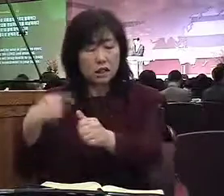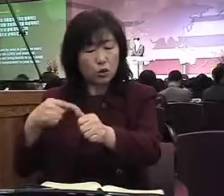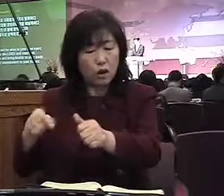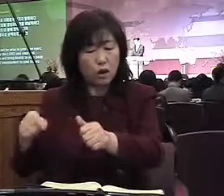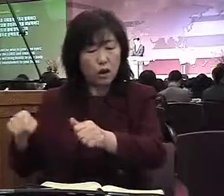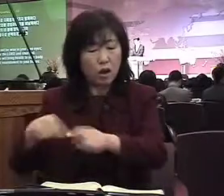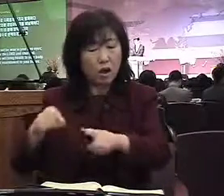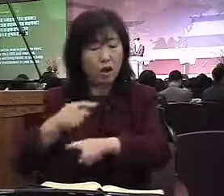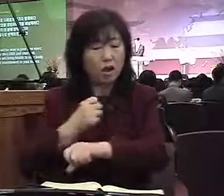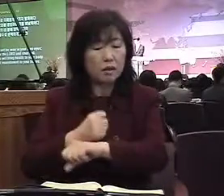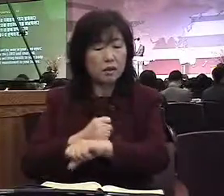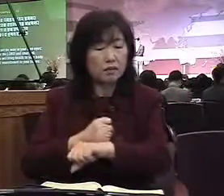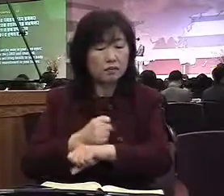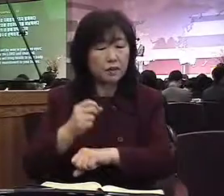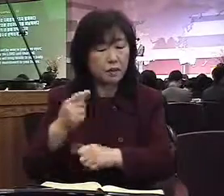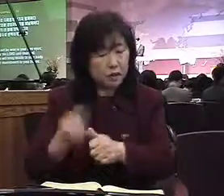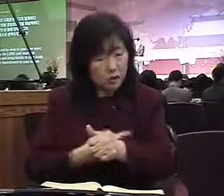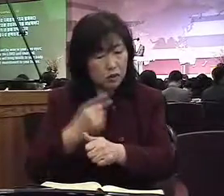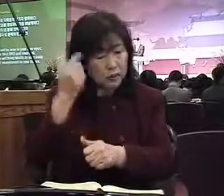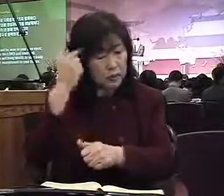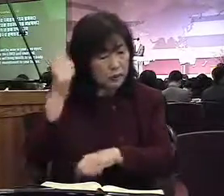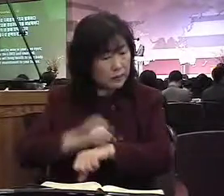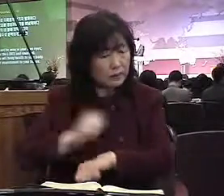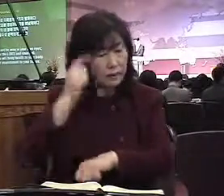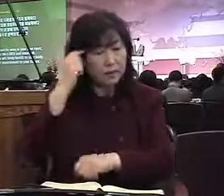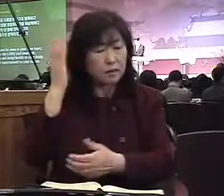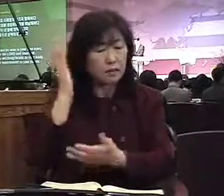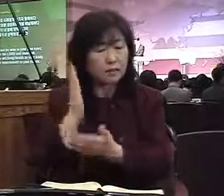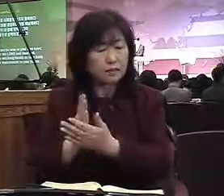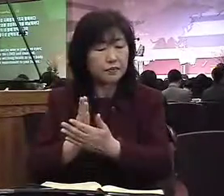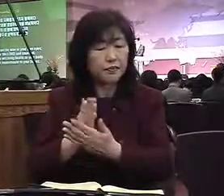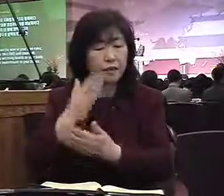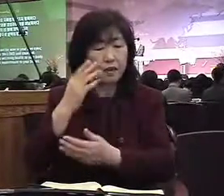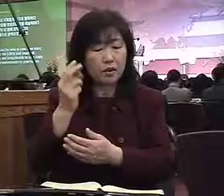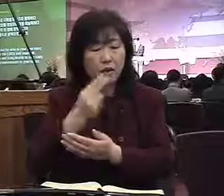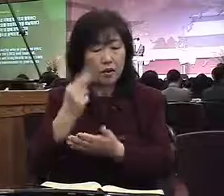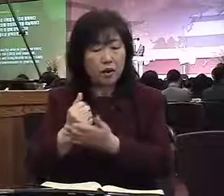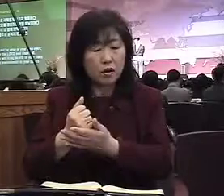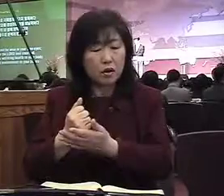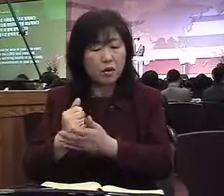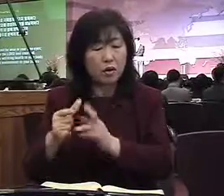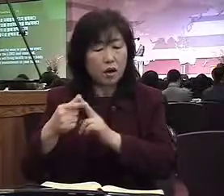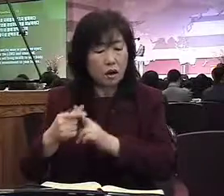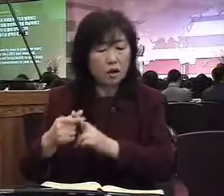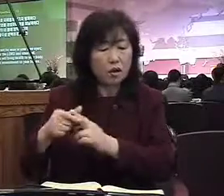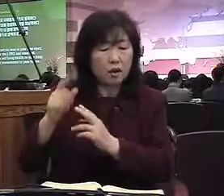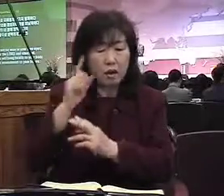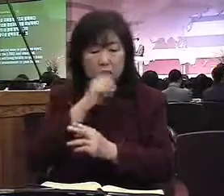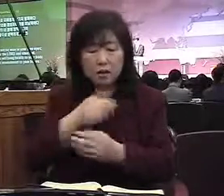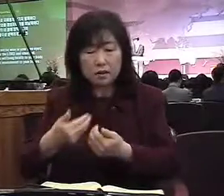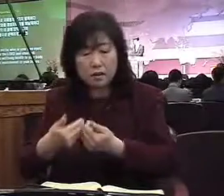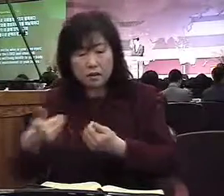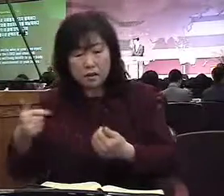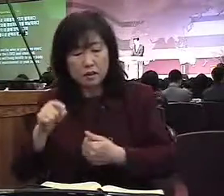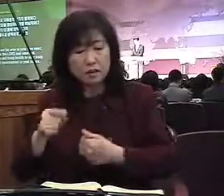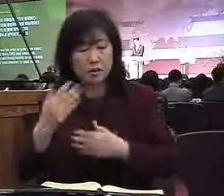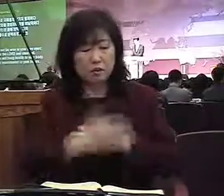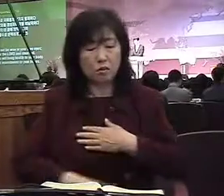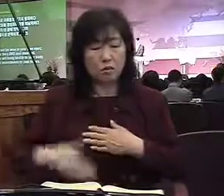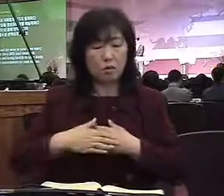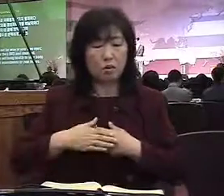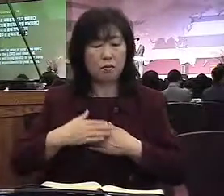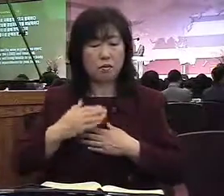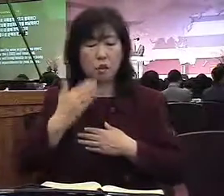기도하시리라. 스스로 지혜롭게 여기지 말지어다. 여호와를 경외하며 악을 떠날지어다. 이것이 내 몸의 양약이 되어